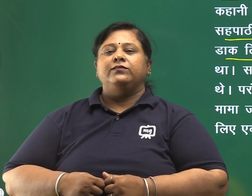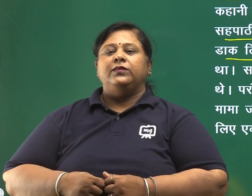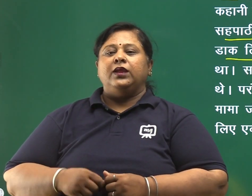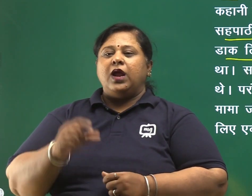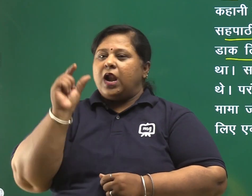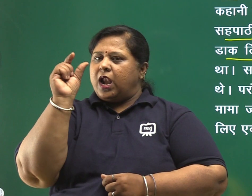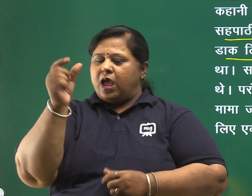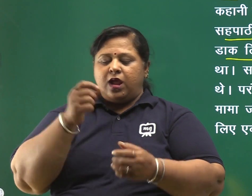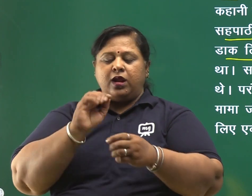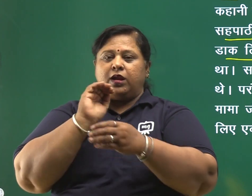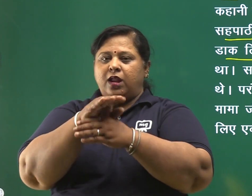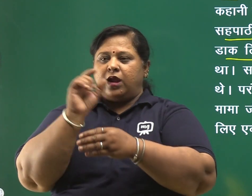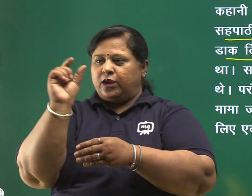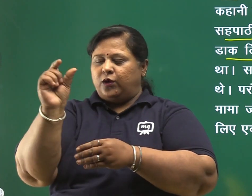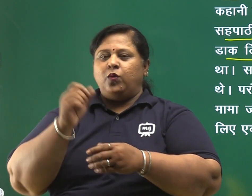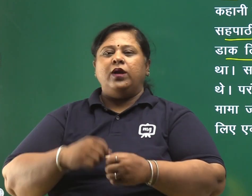डाक टिकटों का